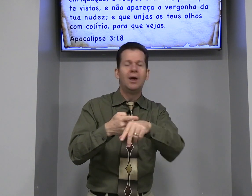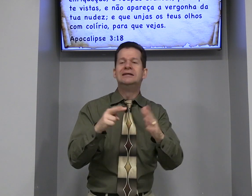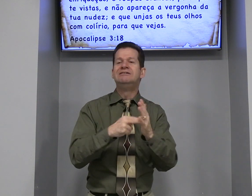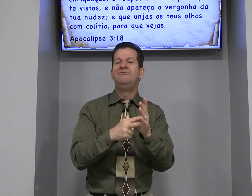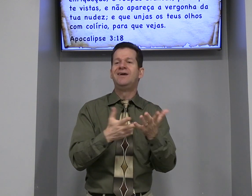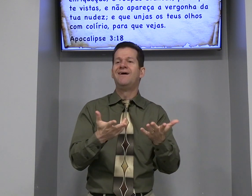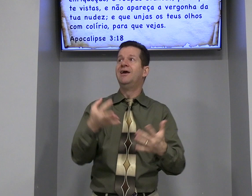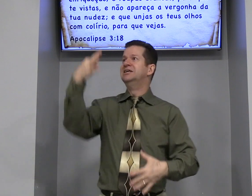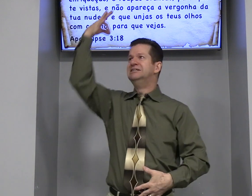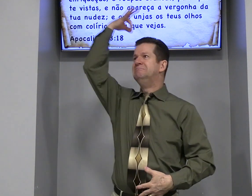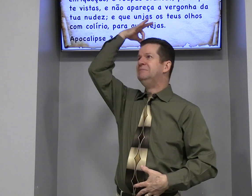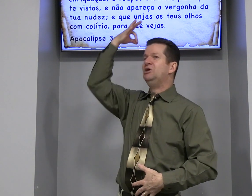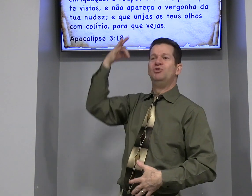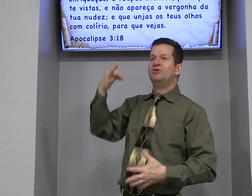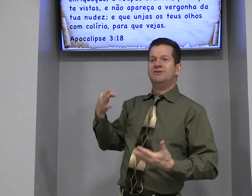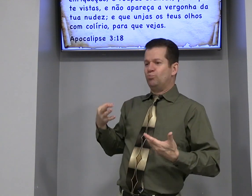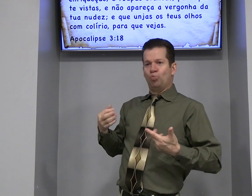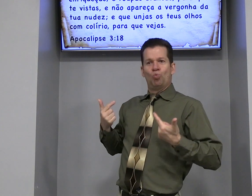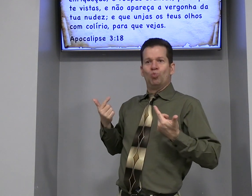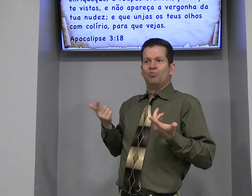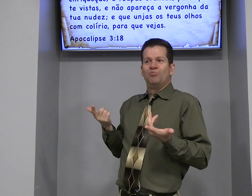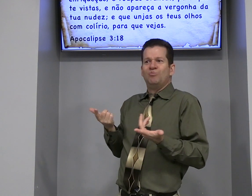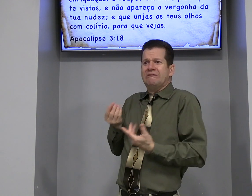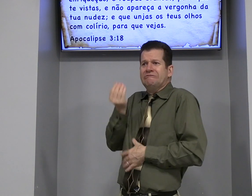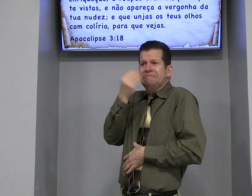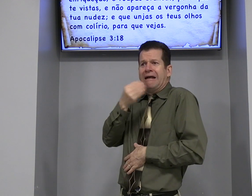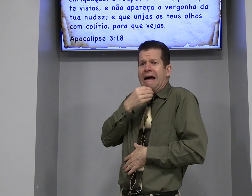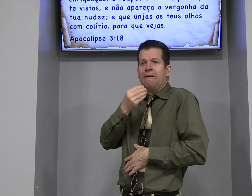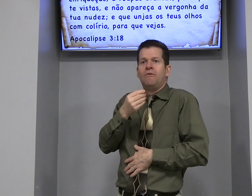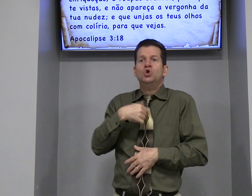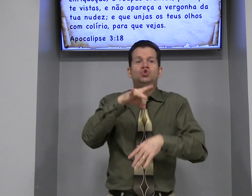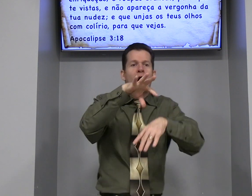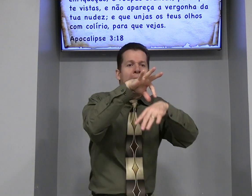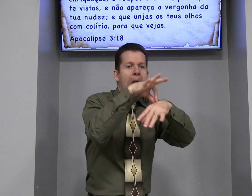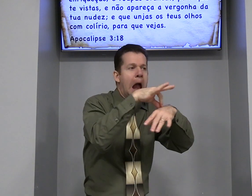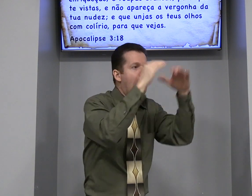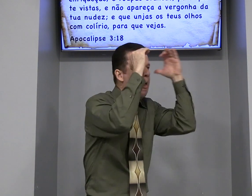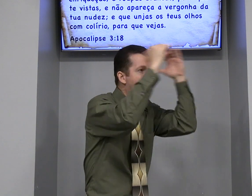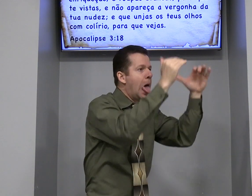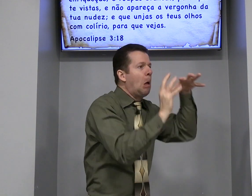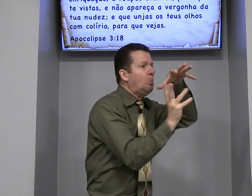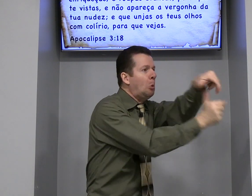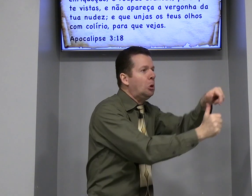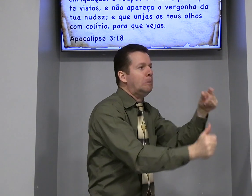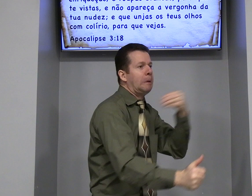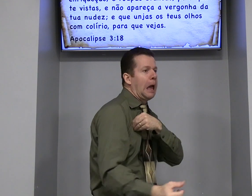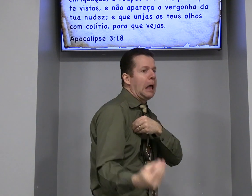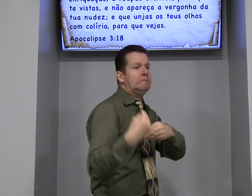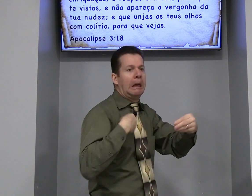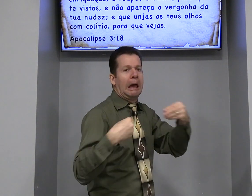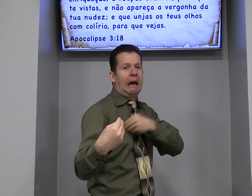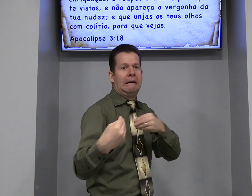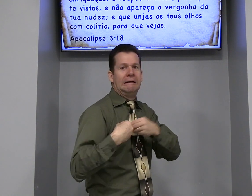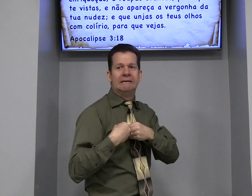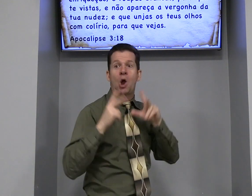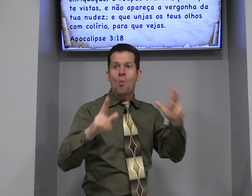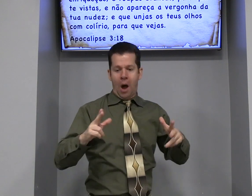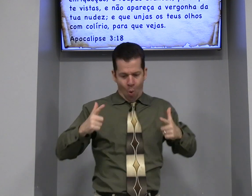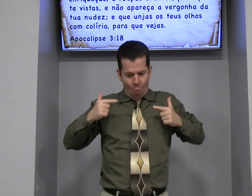da nudez. Significa que o espírito era fraco, a carne obedecia o mundo, pecava